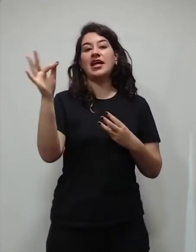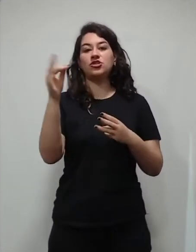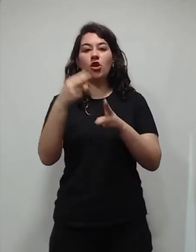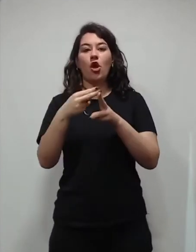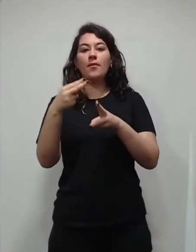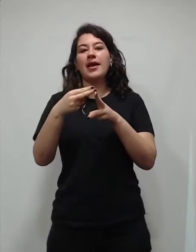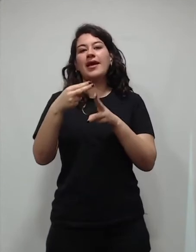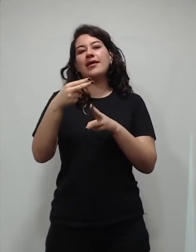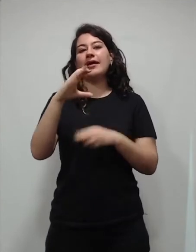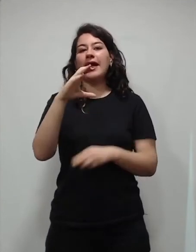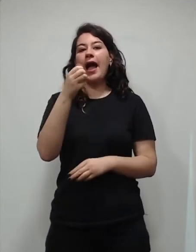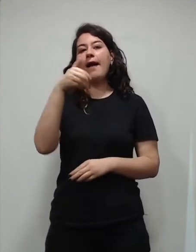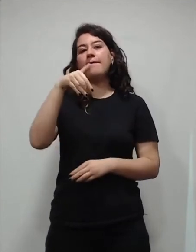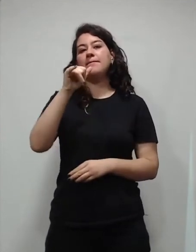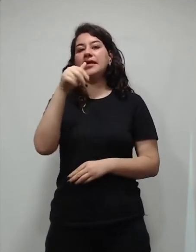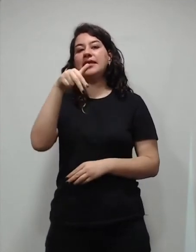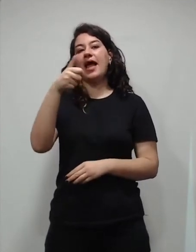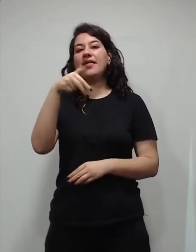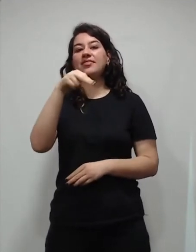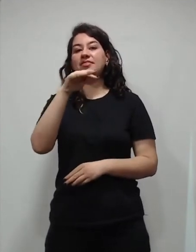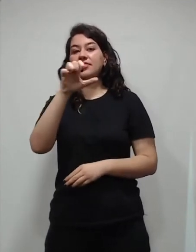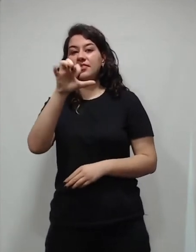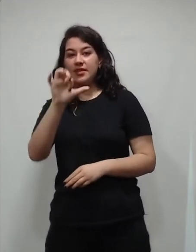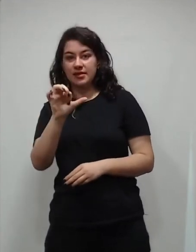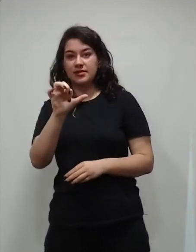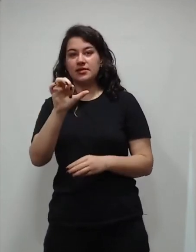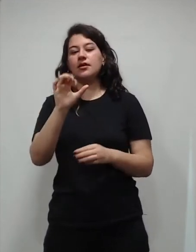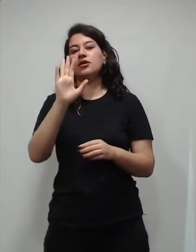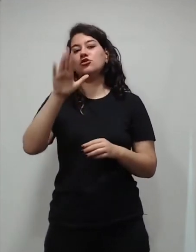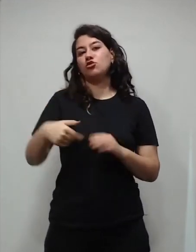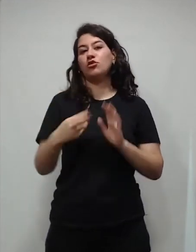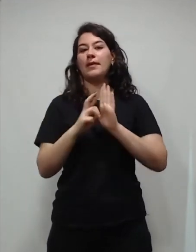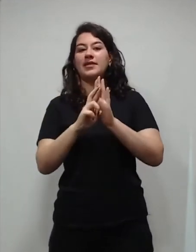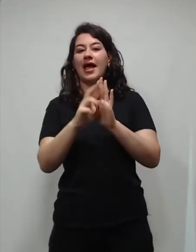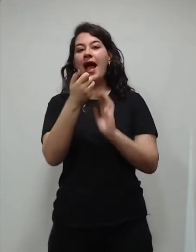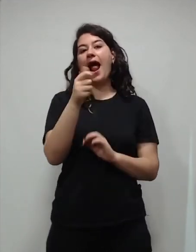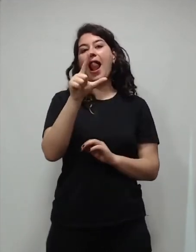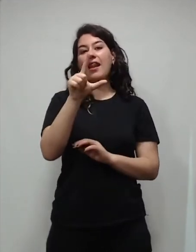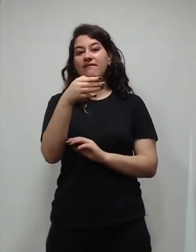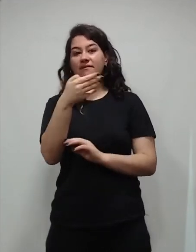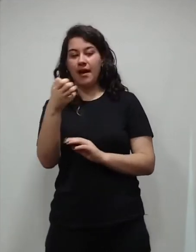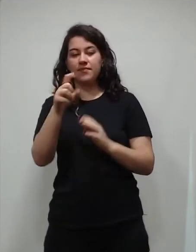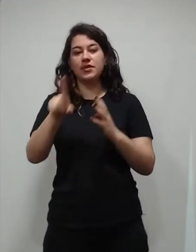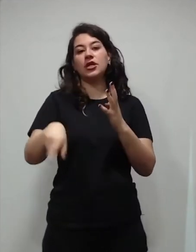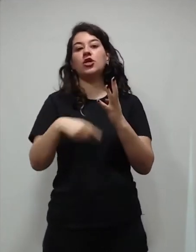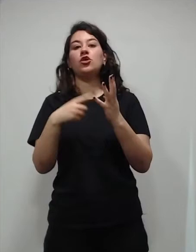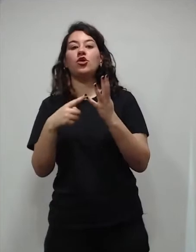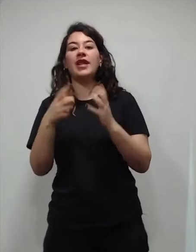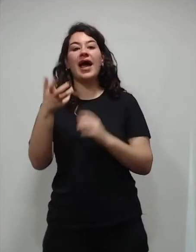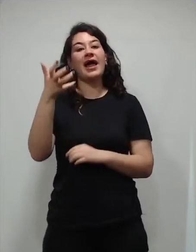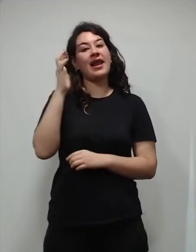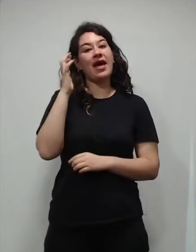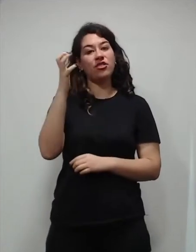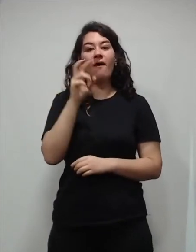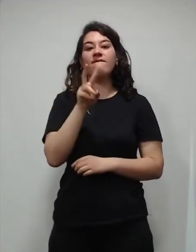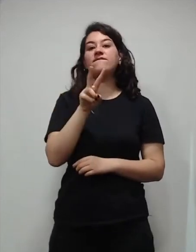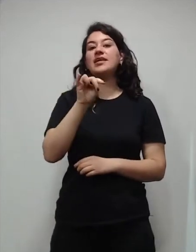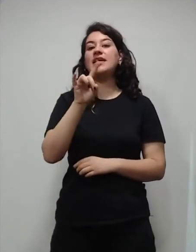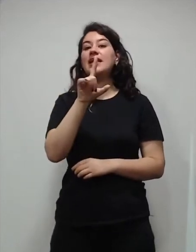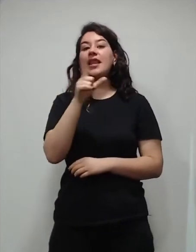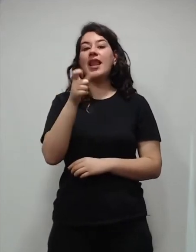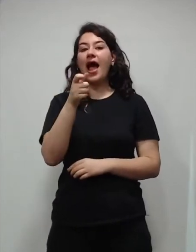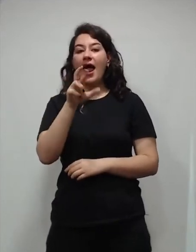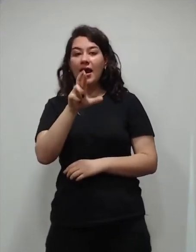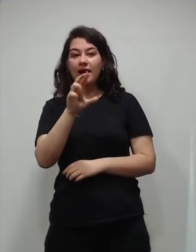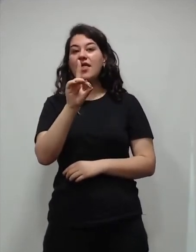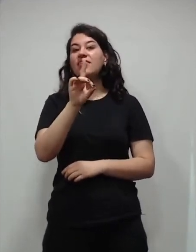Caminantes, Alba Villalba y Mareo Vallejo, de Radio Pilar de Voz. No sé si ya